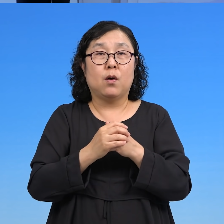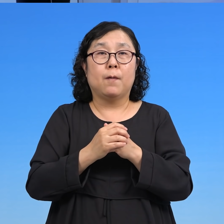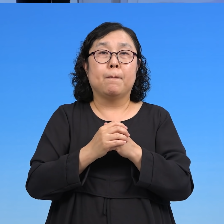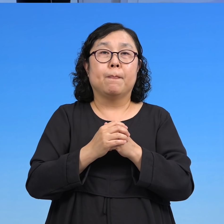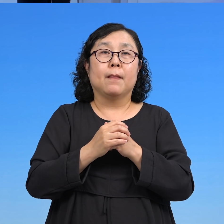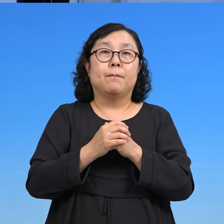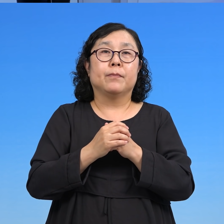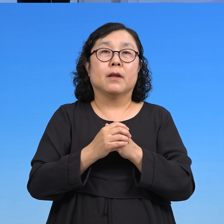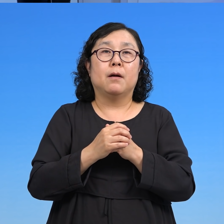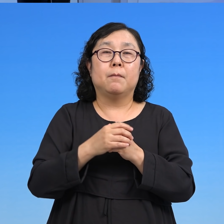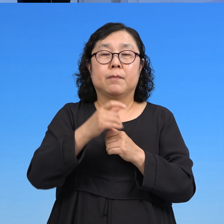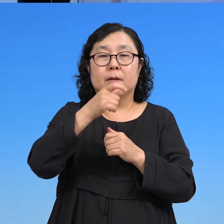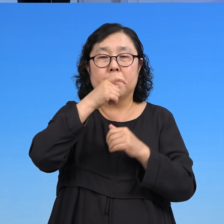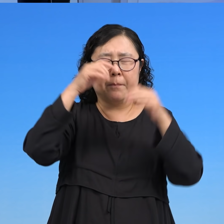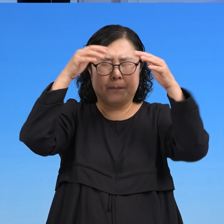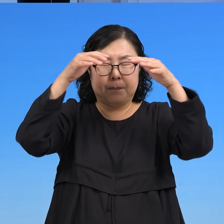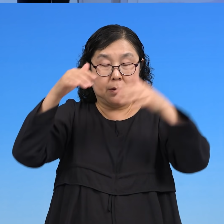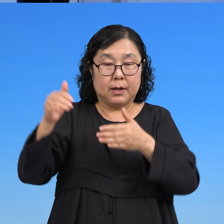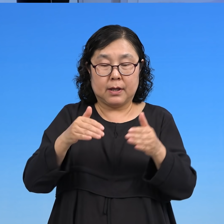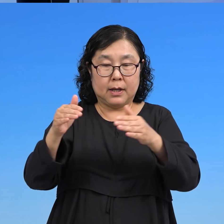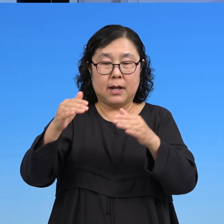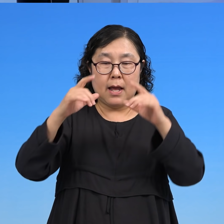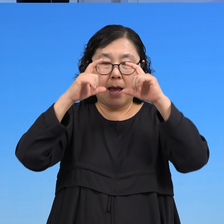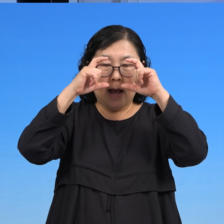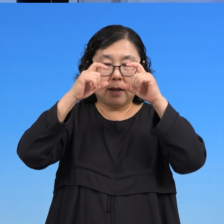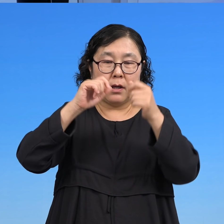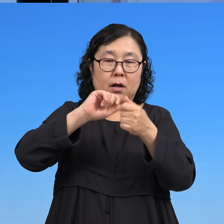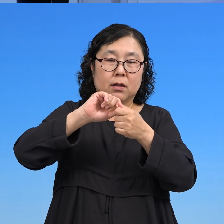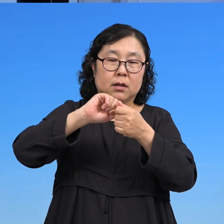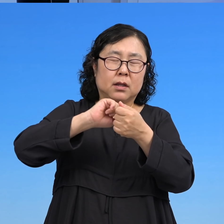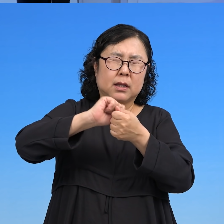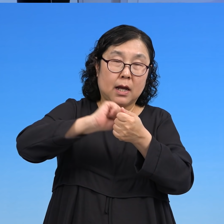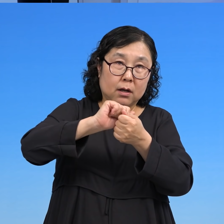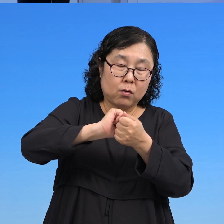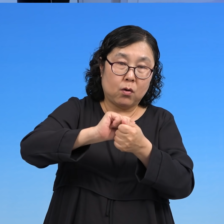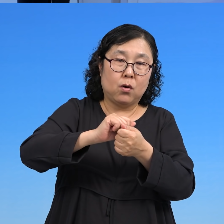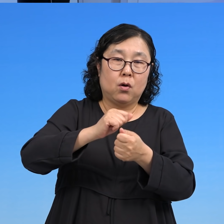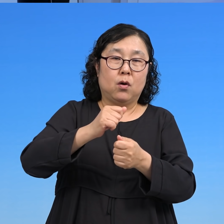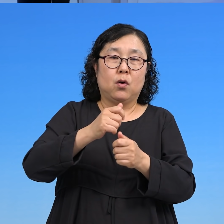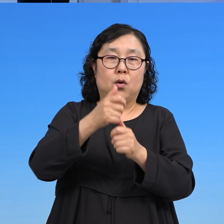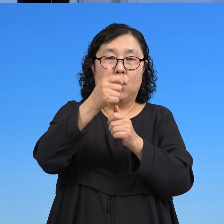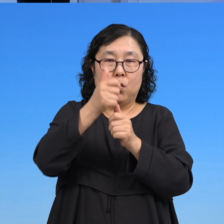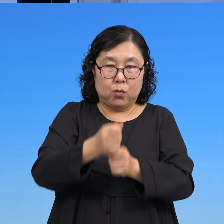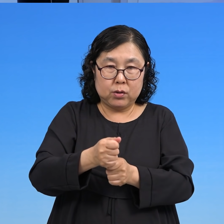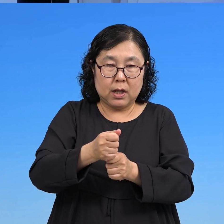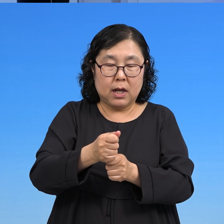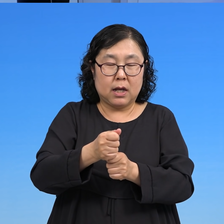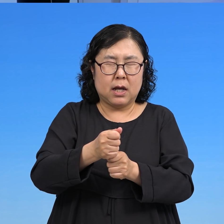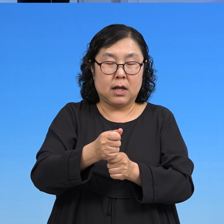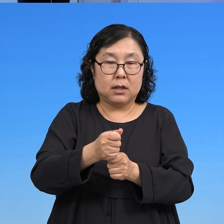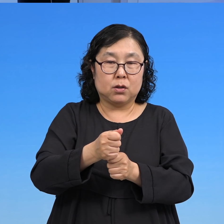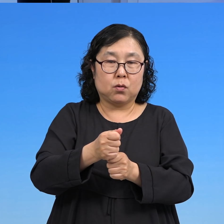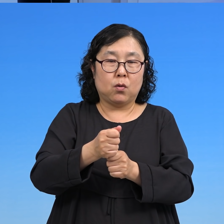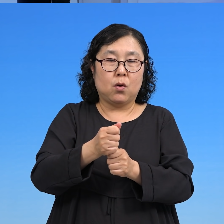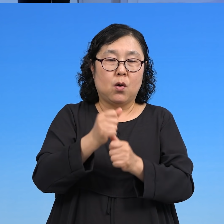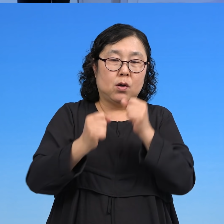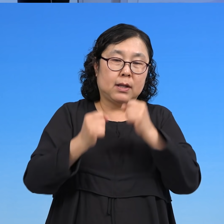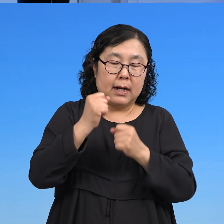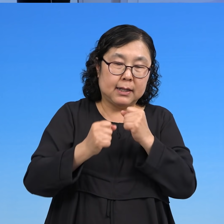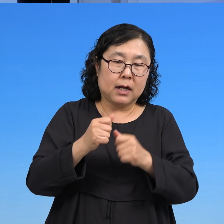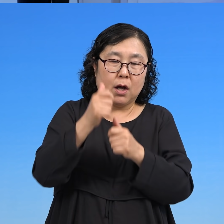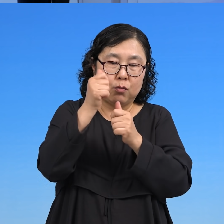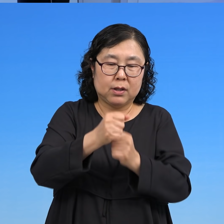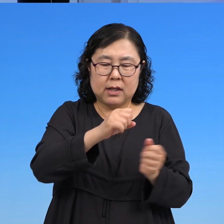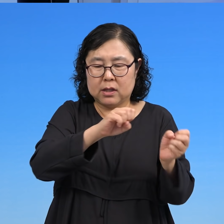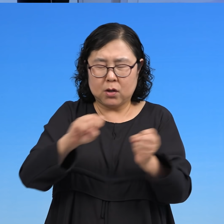원망하다가도 빗길에 안경을 닦으며 전화를 받으며 우산 쓰고 달리다가 화가 나서 우산을 집어 던지고